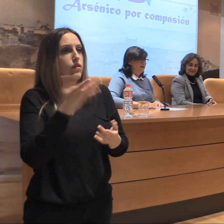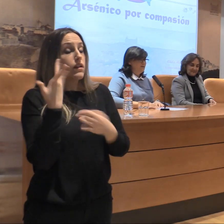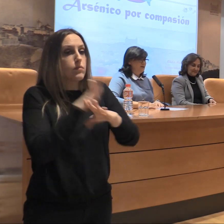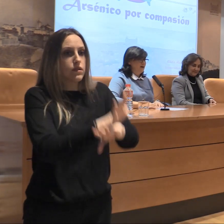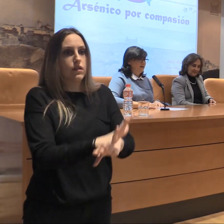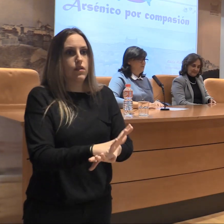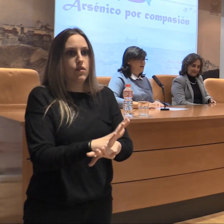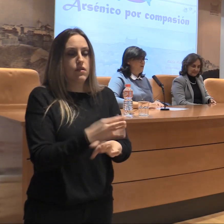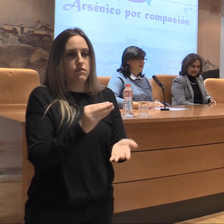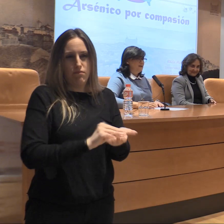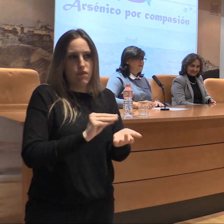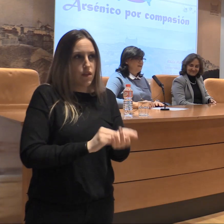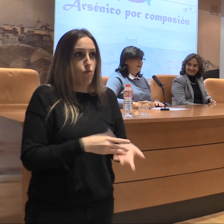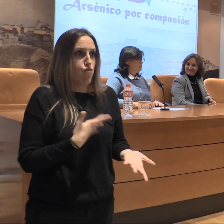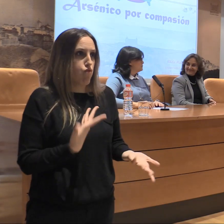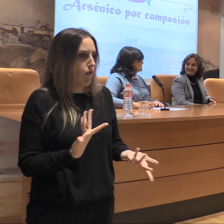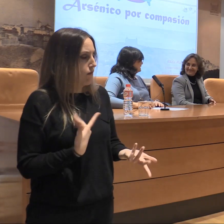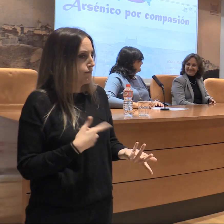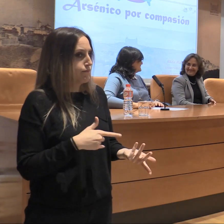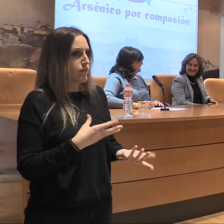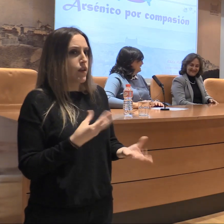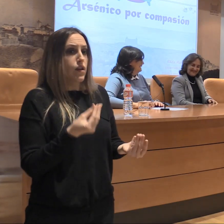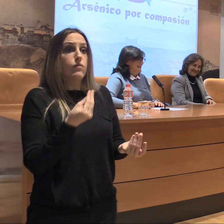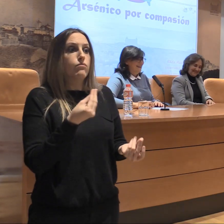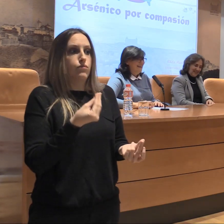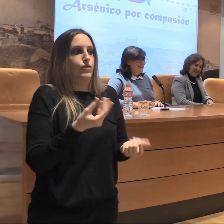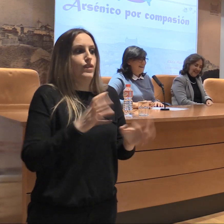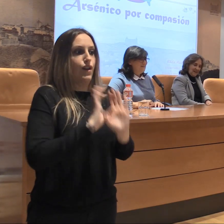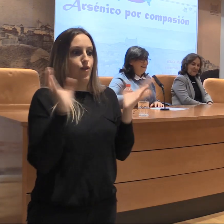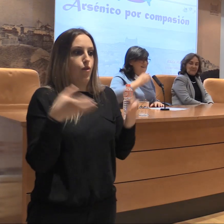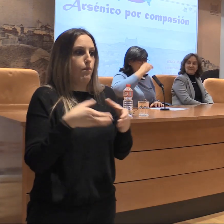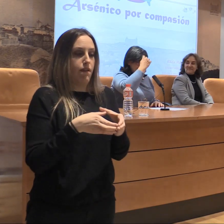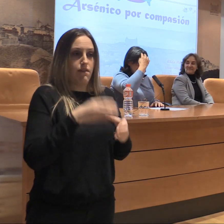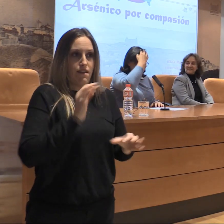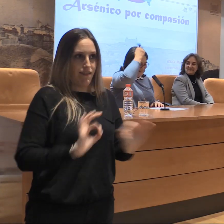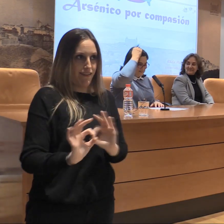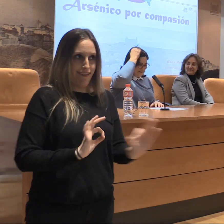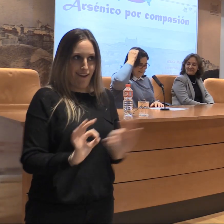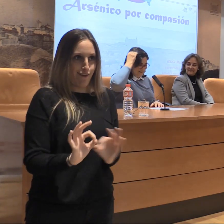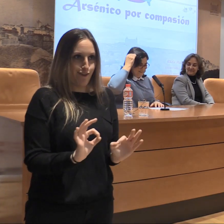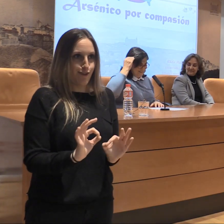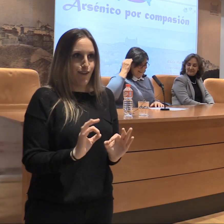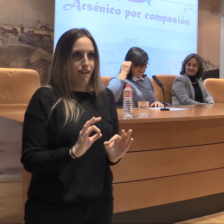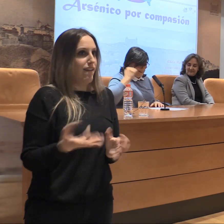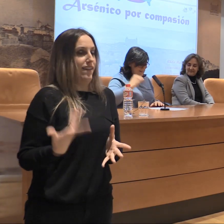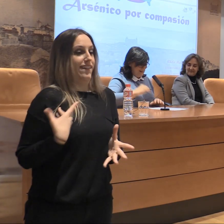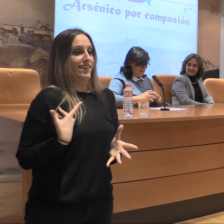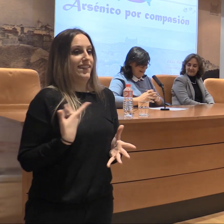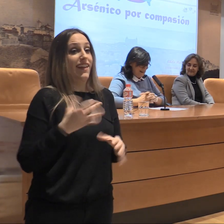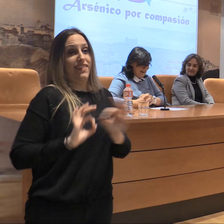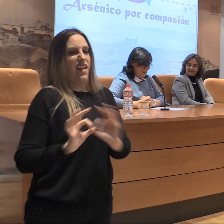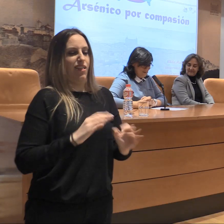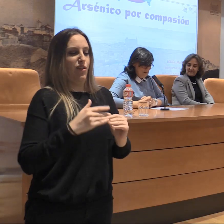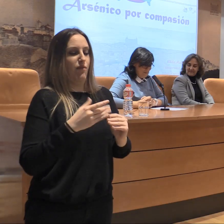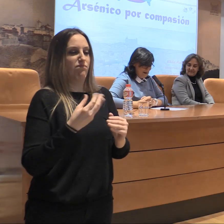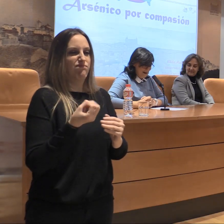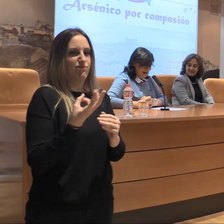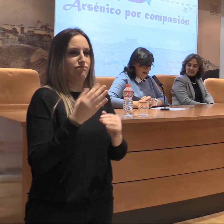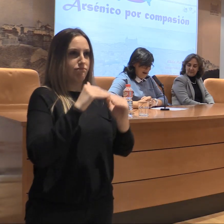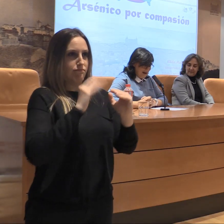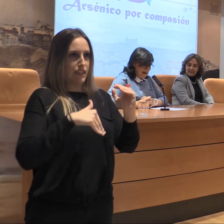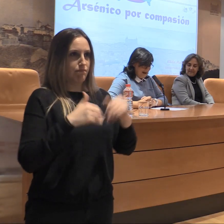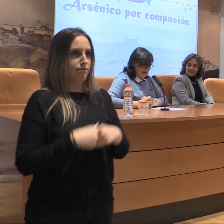broma, ¿eh? O sea, hay muchas compañías teatrales profesionales que igual les cunde menos lo de llevar una